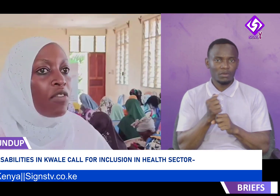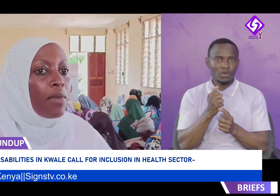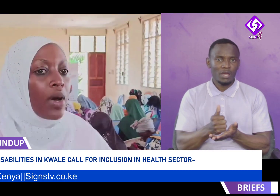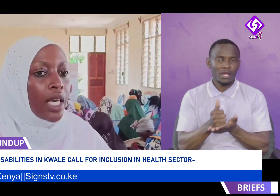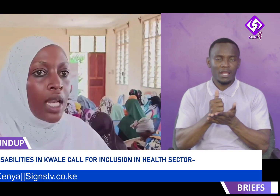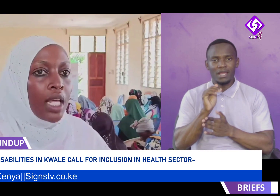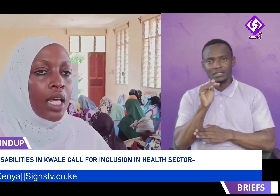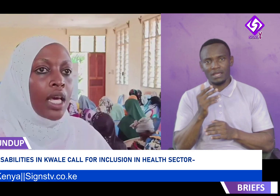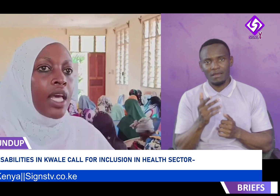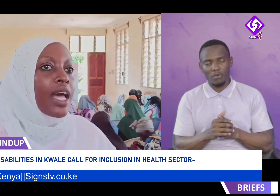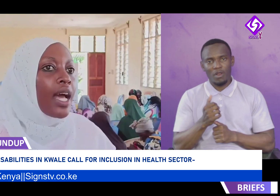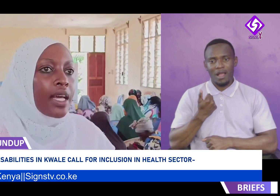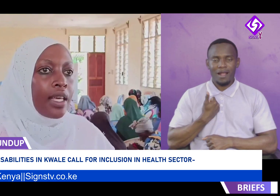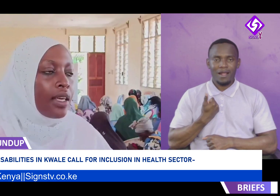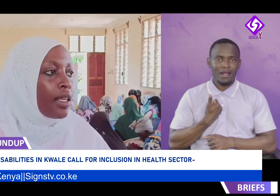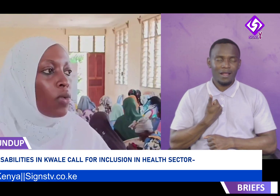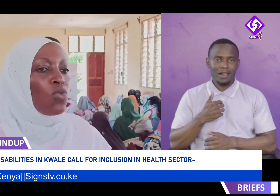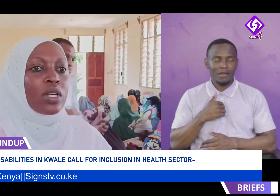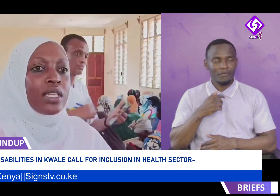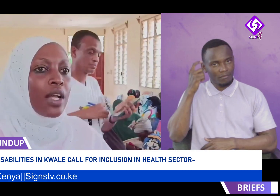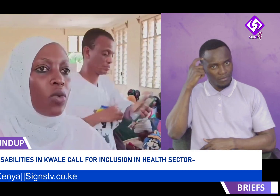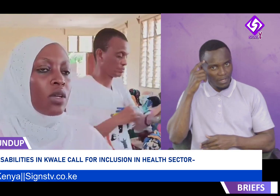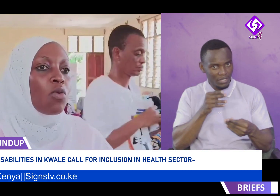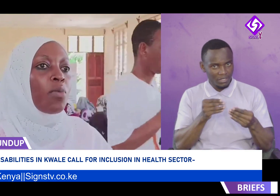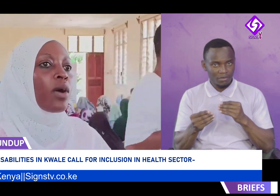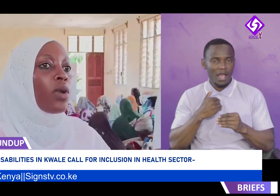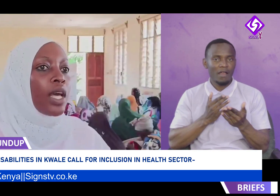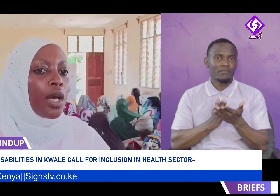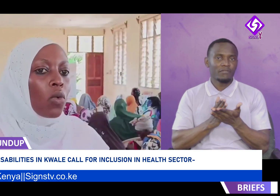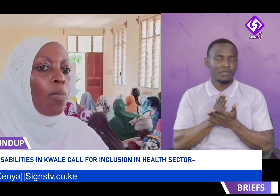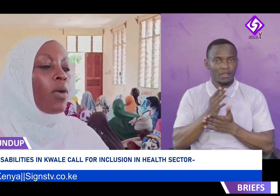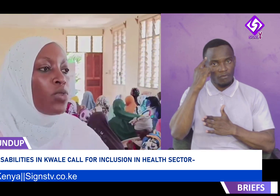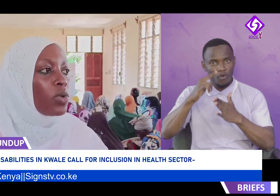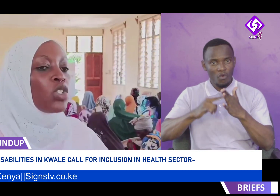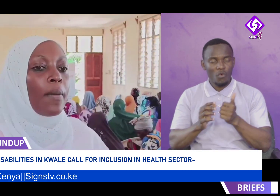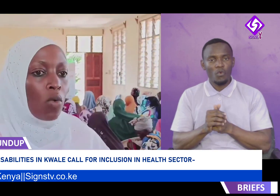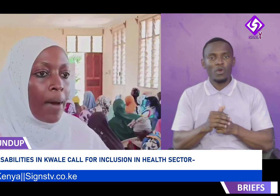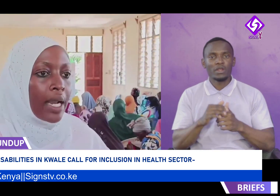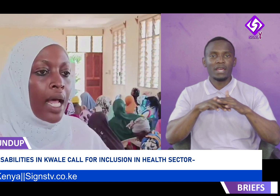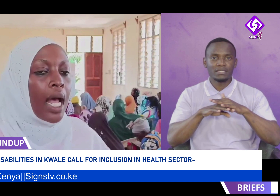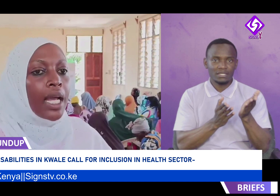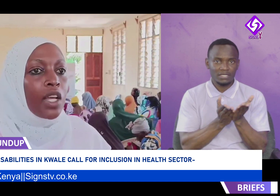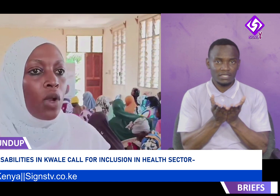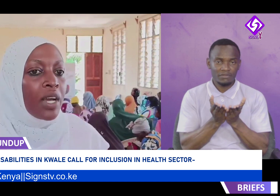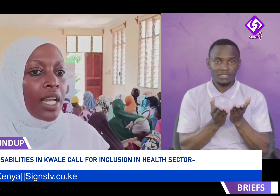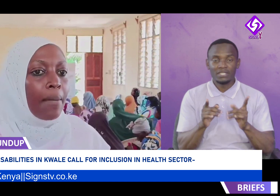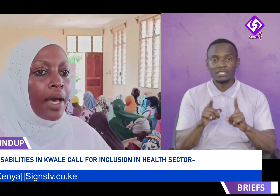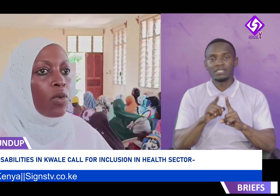mlemavu labda wa akili, yeye ana haki ya kudungwa sindano kwa sababu kuepuka kule kupewa ujauzito wa mara kwa mara. Lakini kuna mwingine ambaye